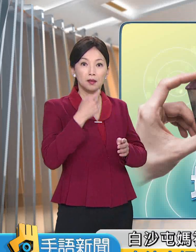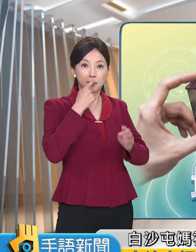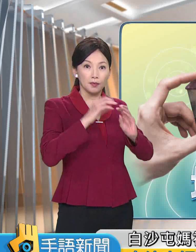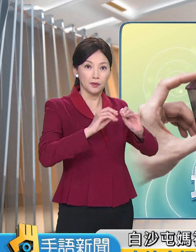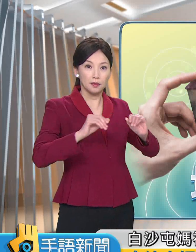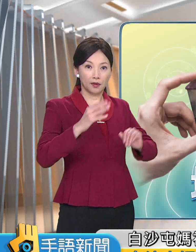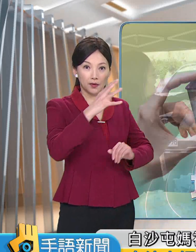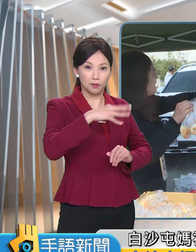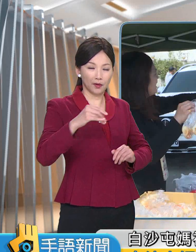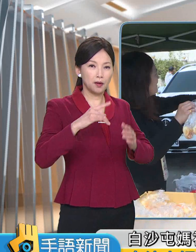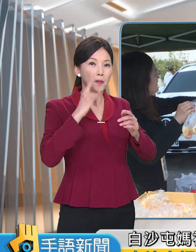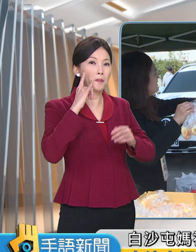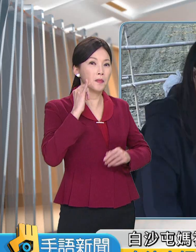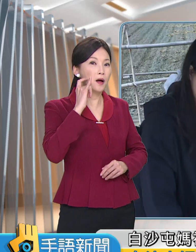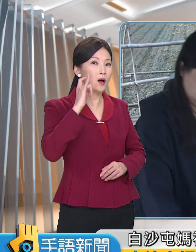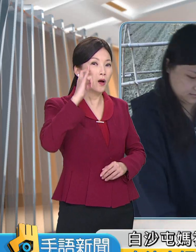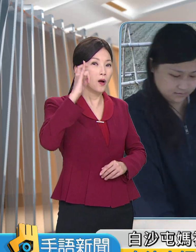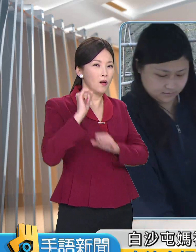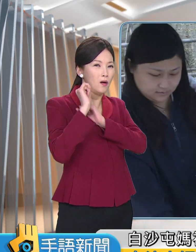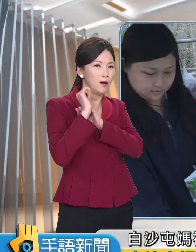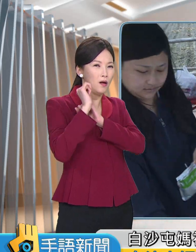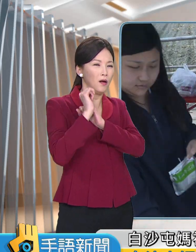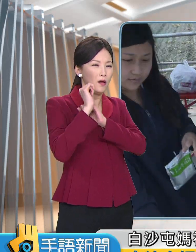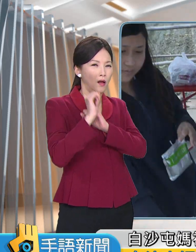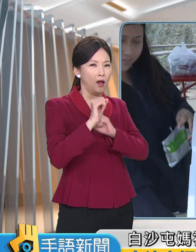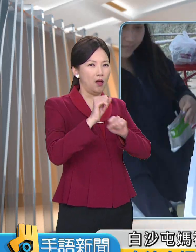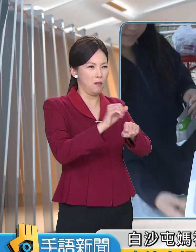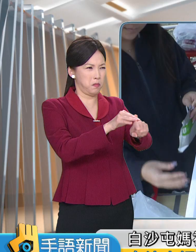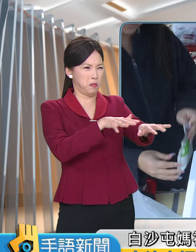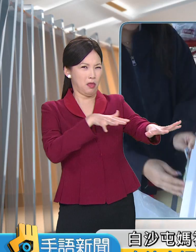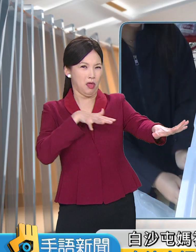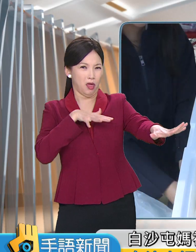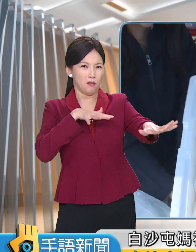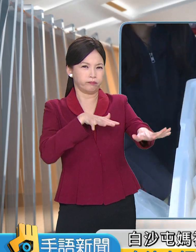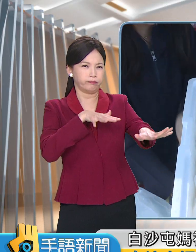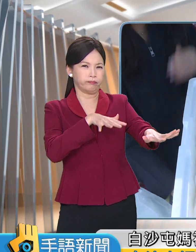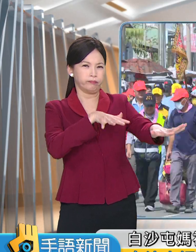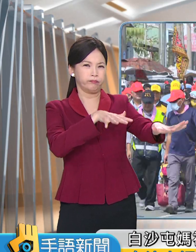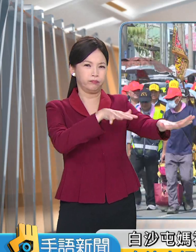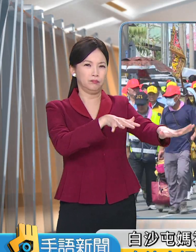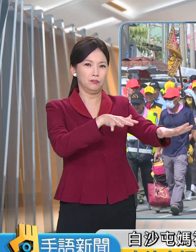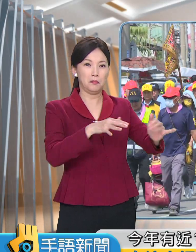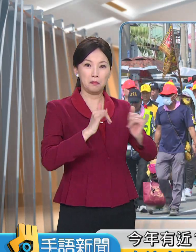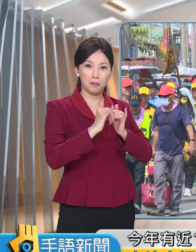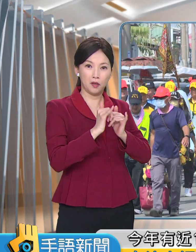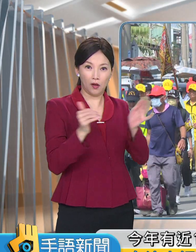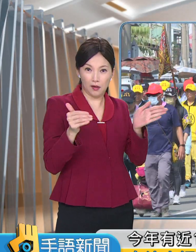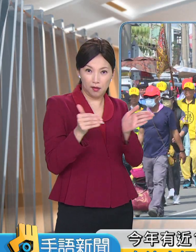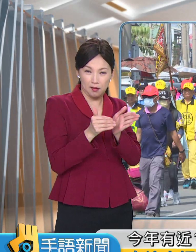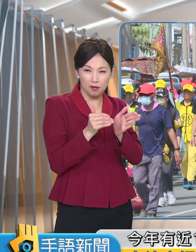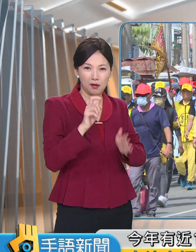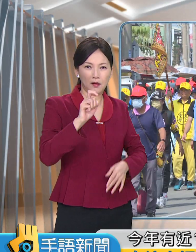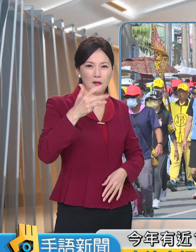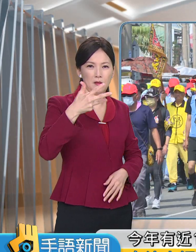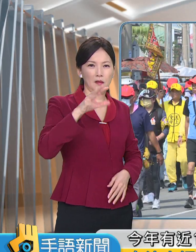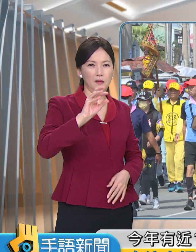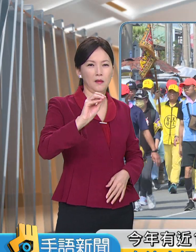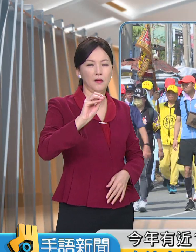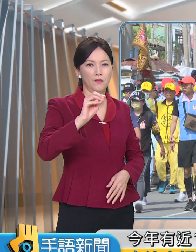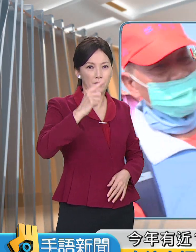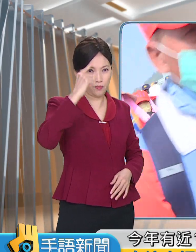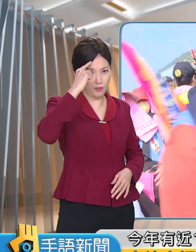白沙屯妈祖已经在昨天展开九天八夜的景香，今年有将